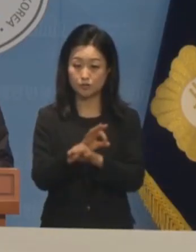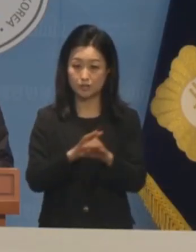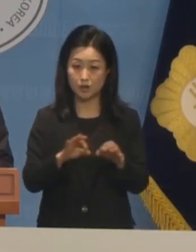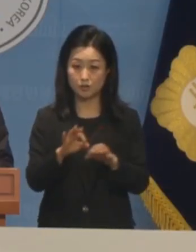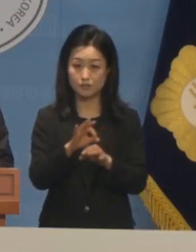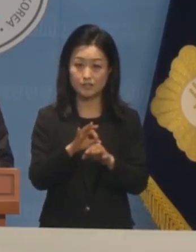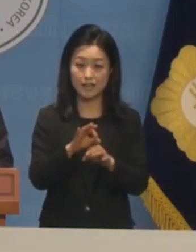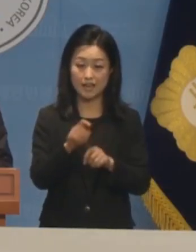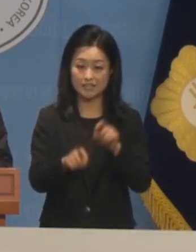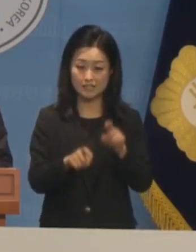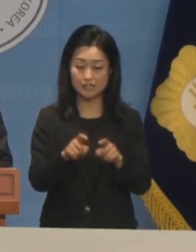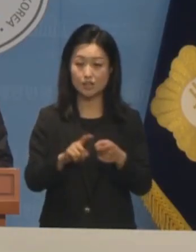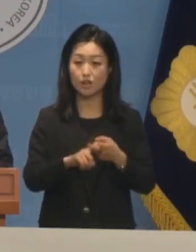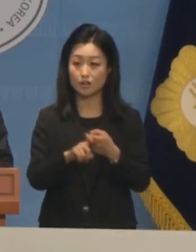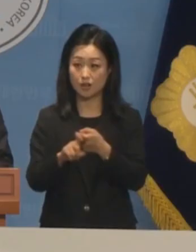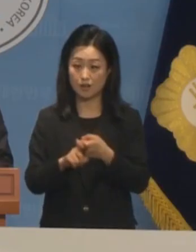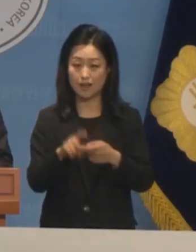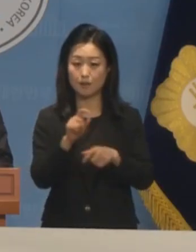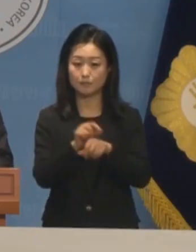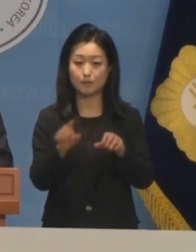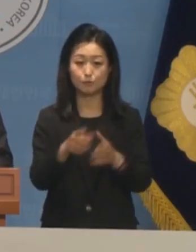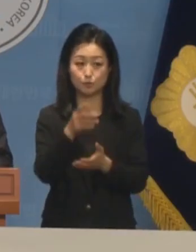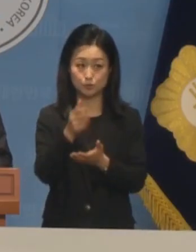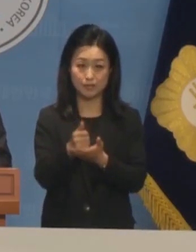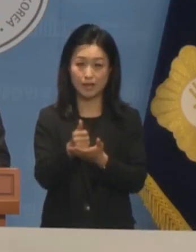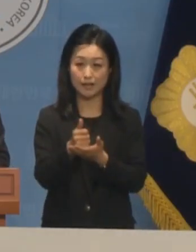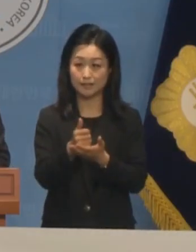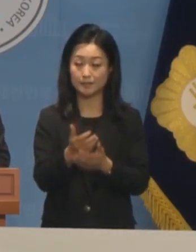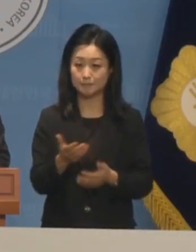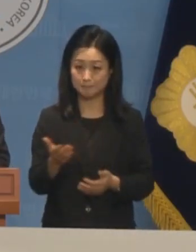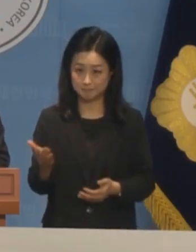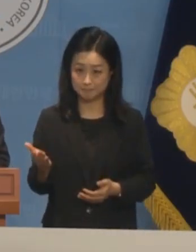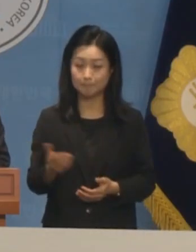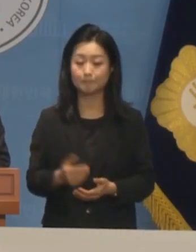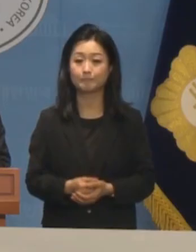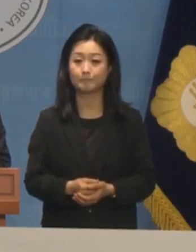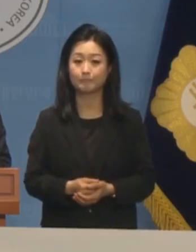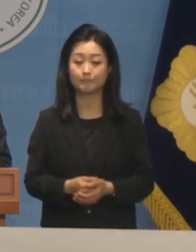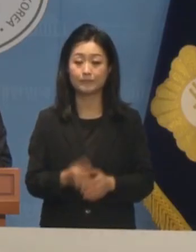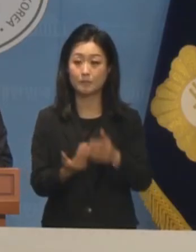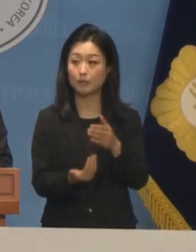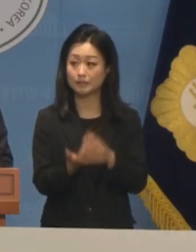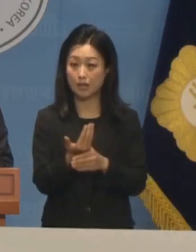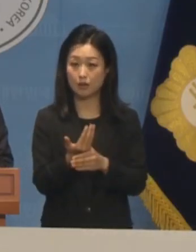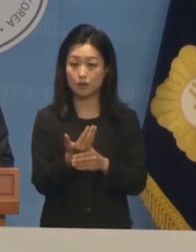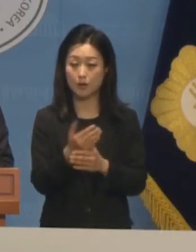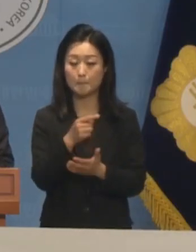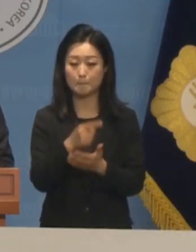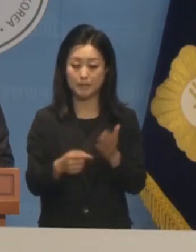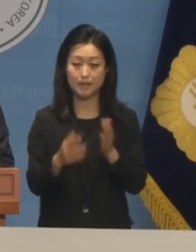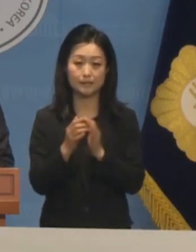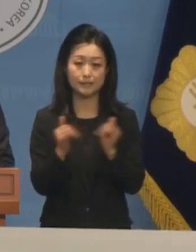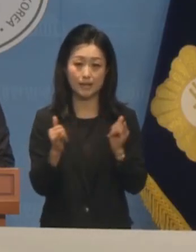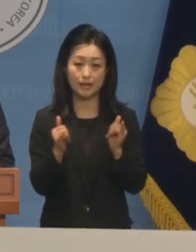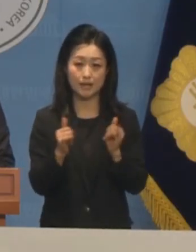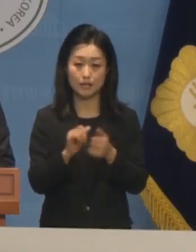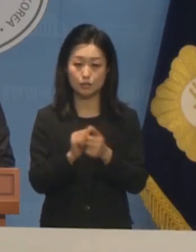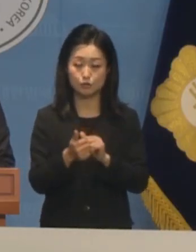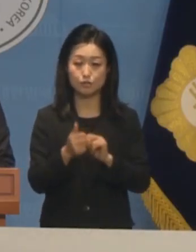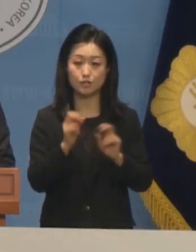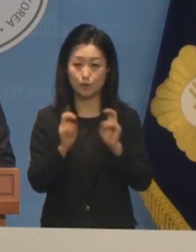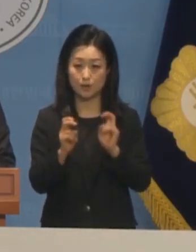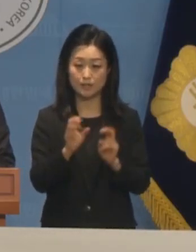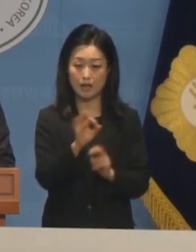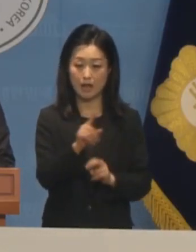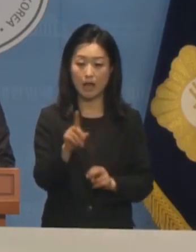오주섭 사무처장님도 멀리에서 오셨습니다. 예, 이번 사건의 직접 피해 당사자인 주식회사